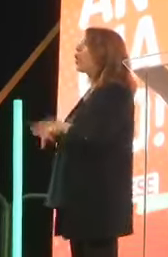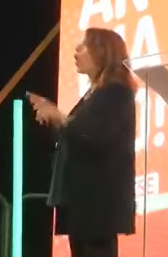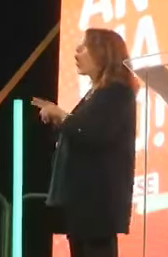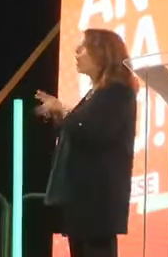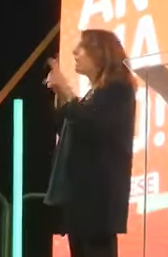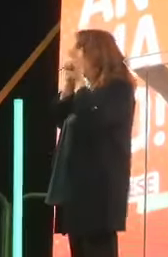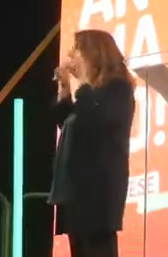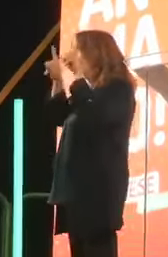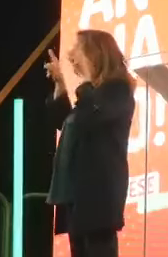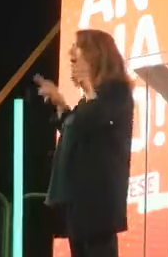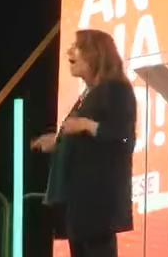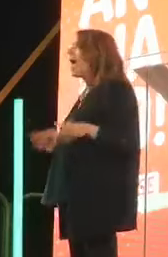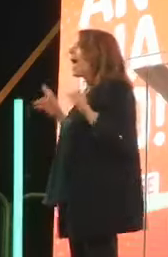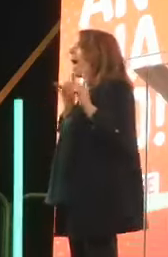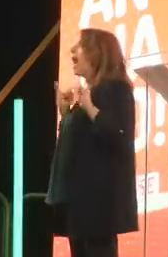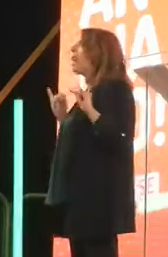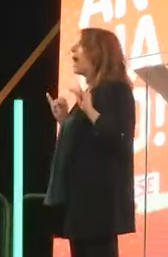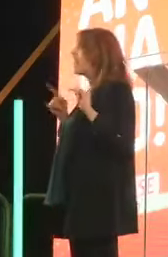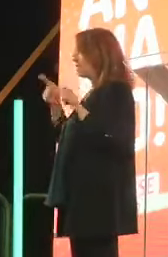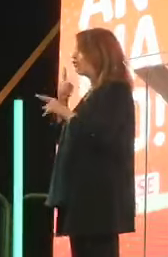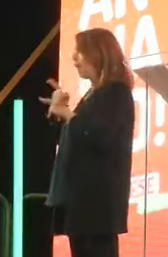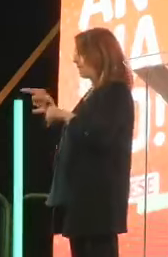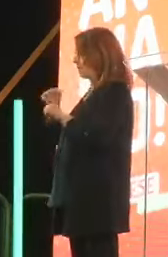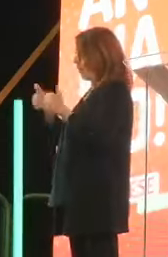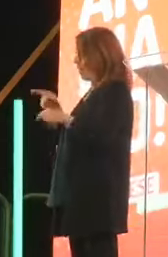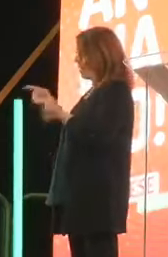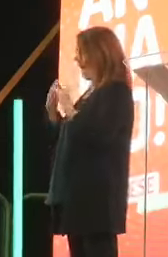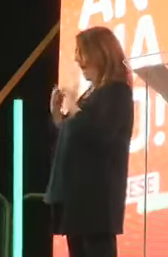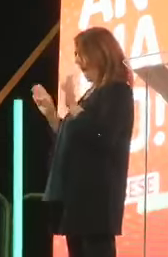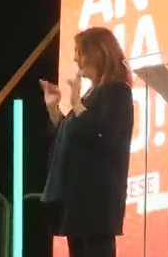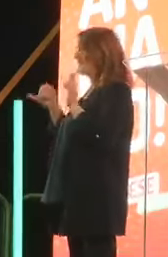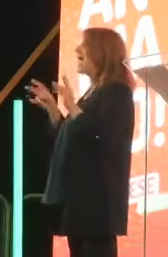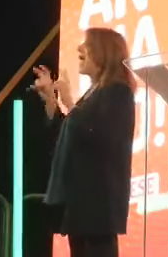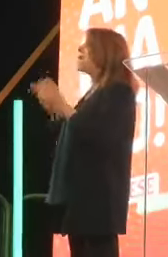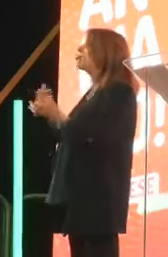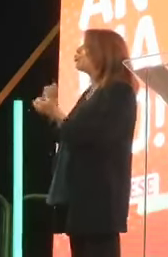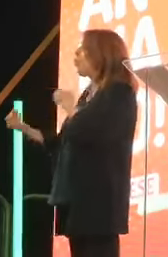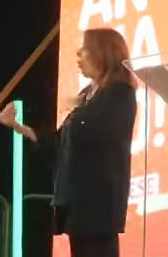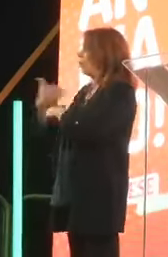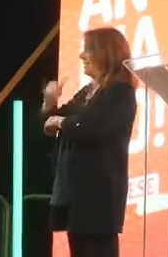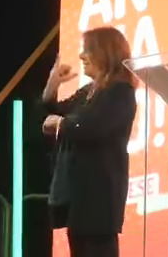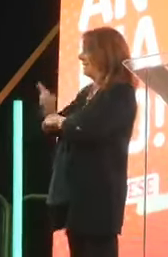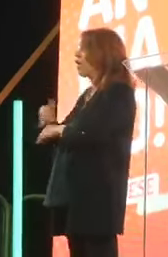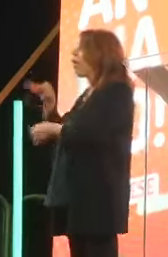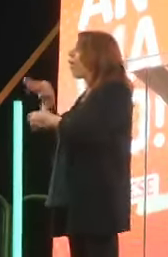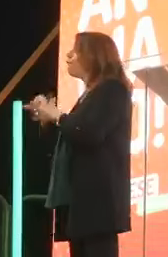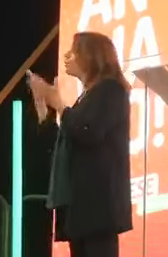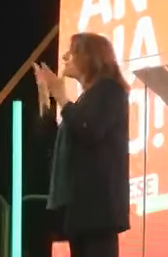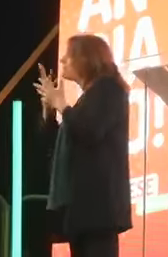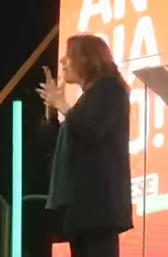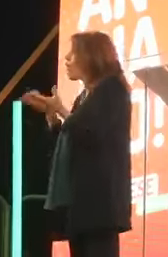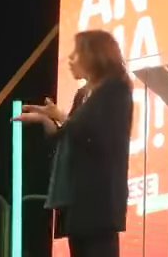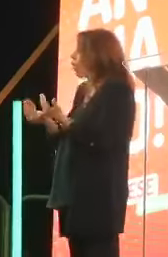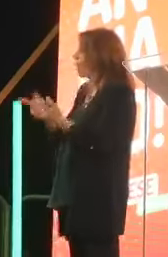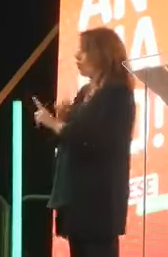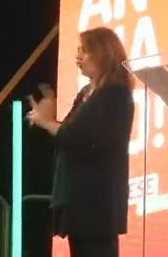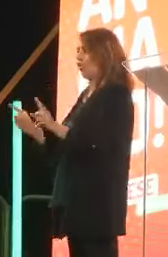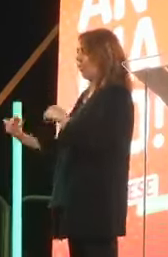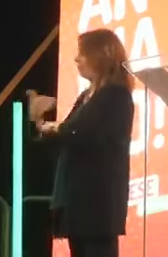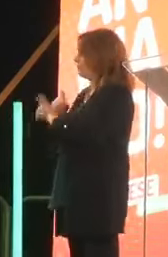metal detector, perché sì, noi vogliamo aprire, ma alle energie giuste, non ai voti sbagliati o comprati.